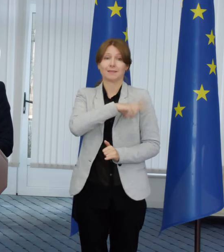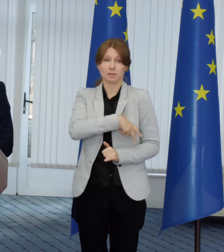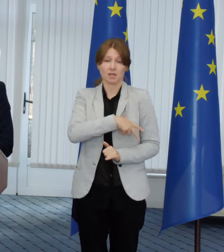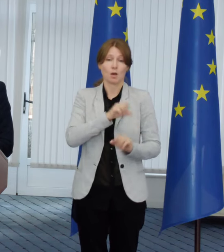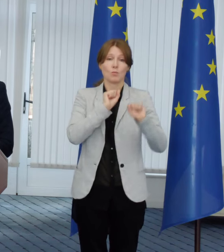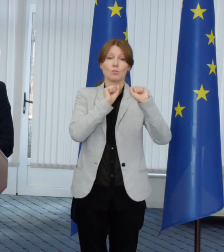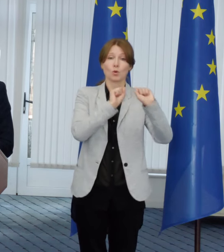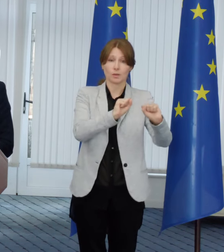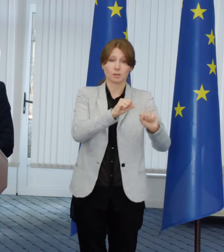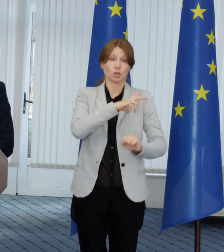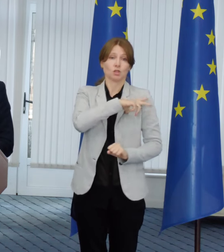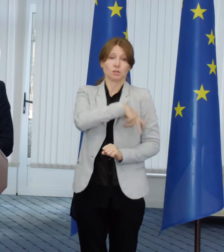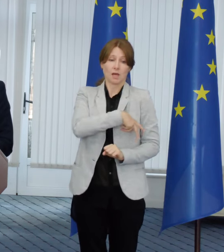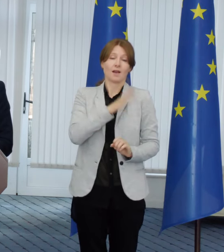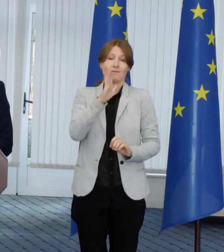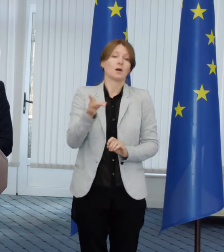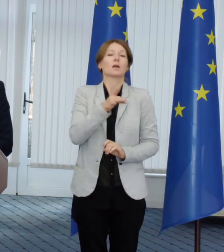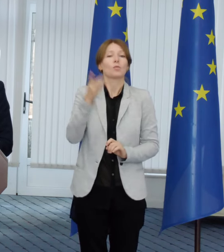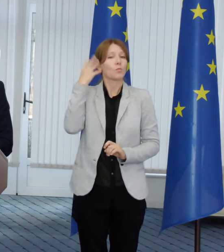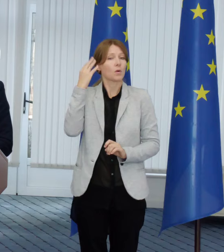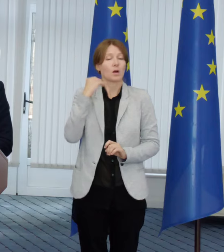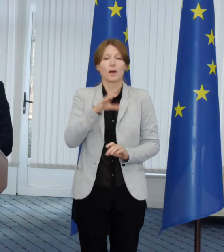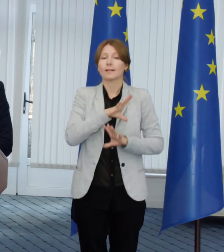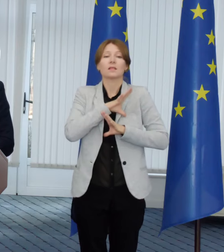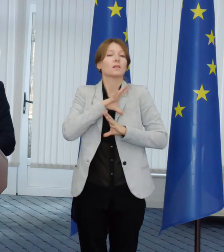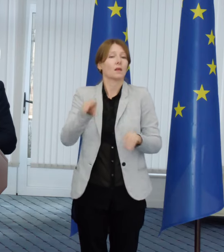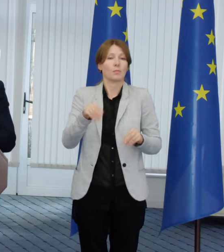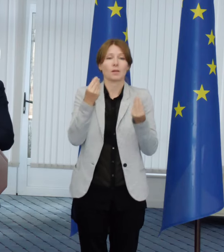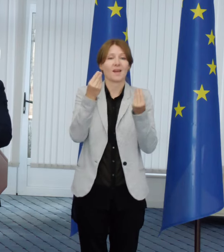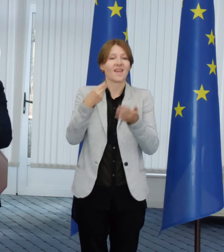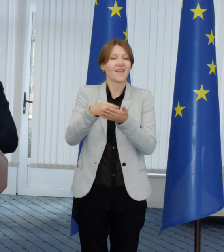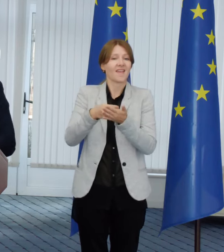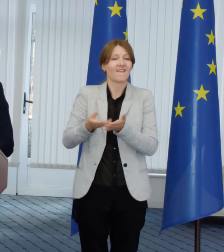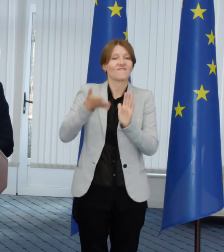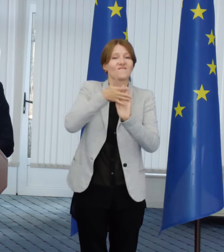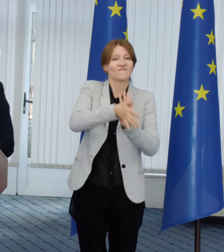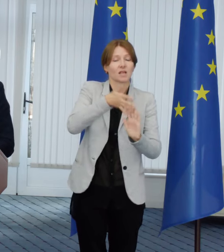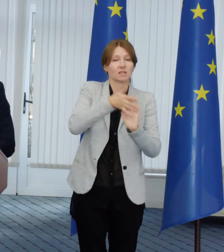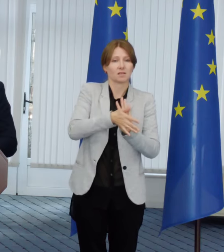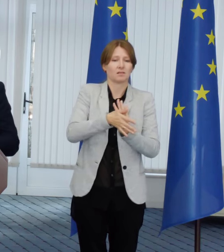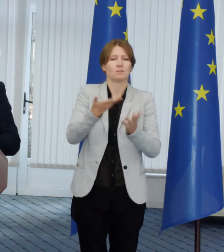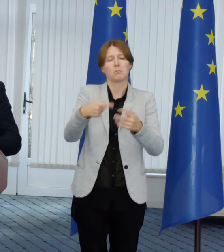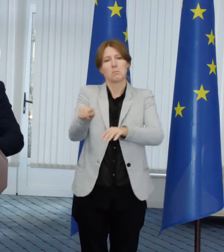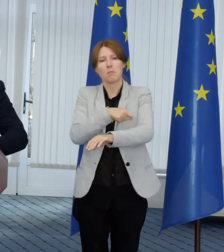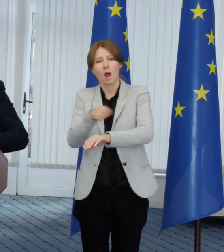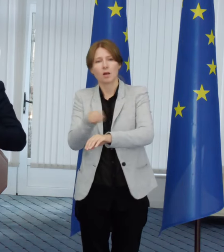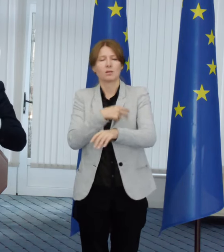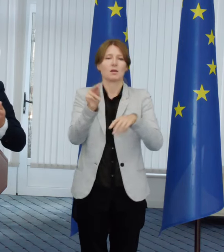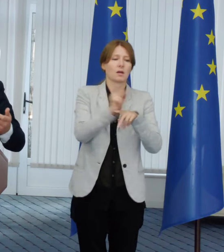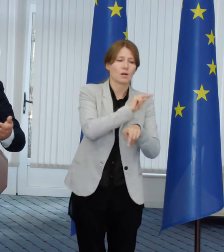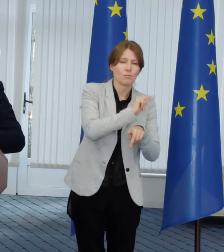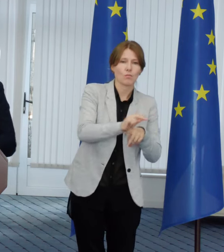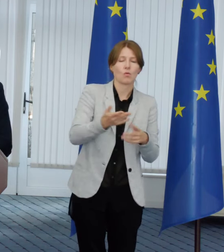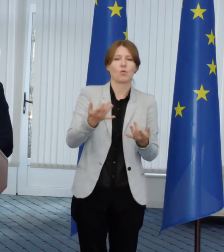protecție socială din Republica Moldova, nu au fost investiții. Ne referim investiții în baza materială, în